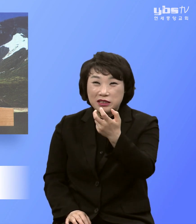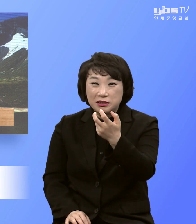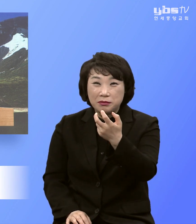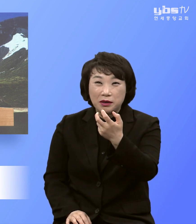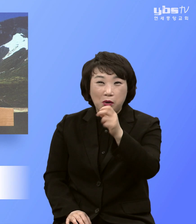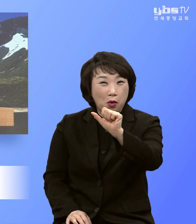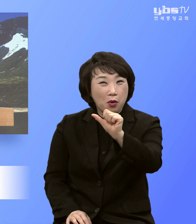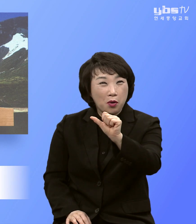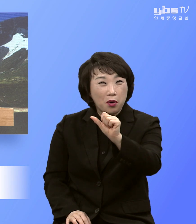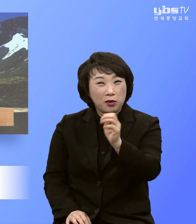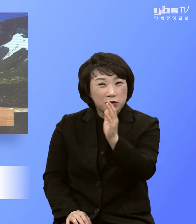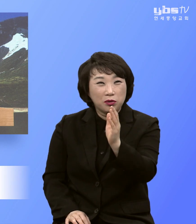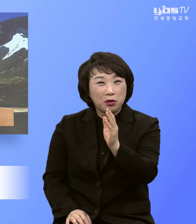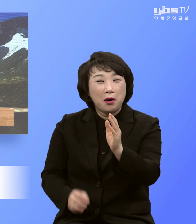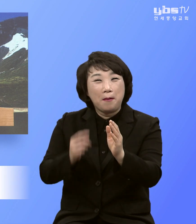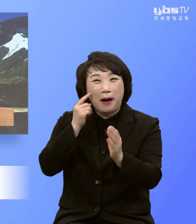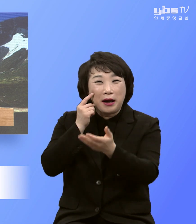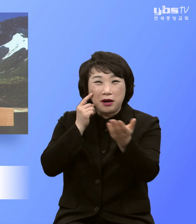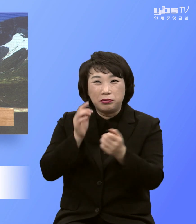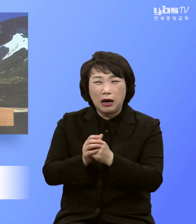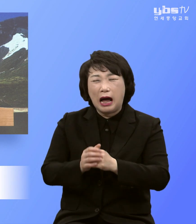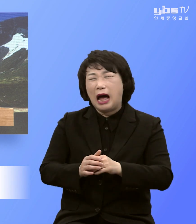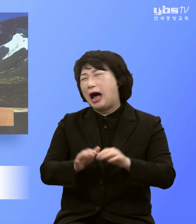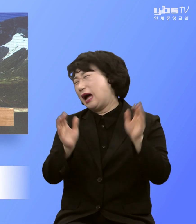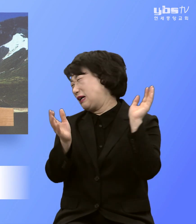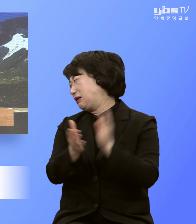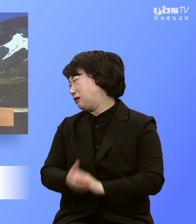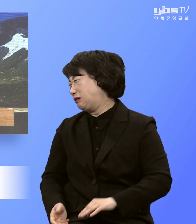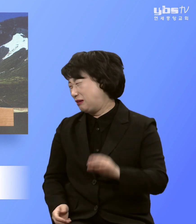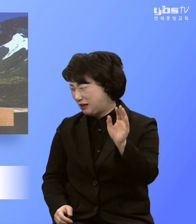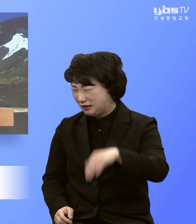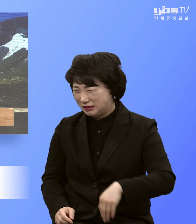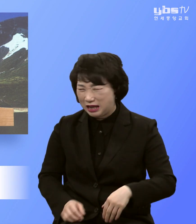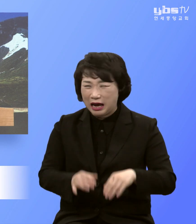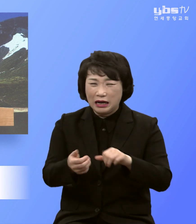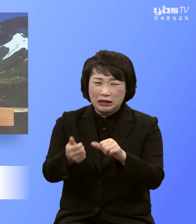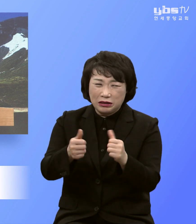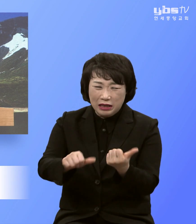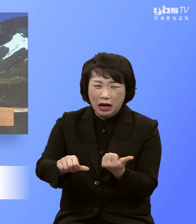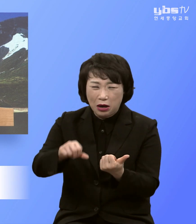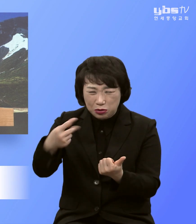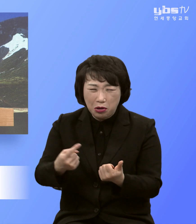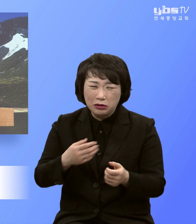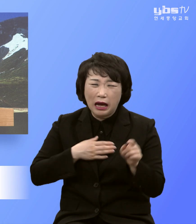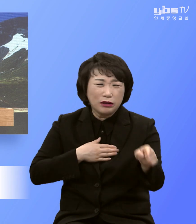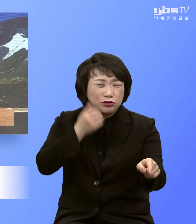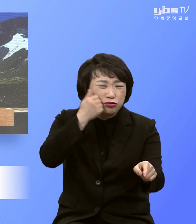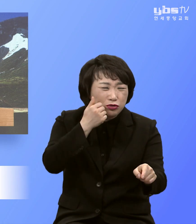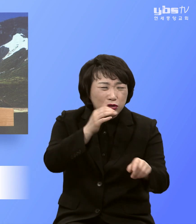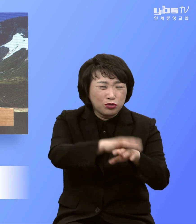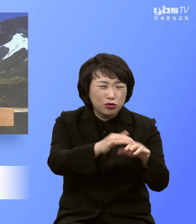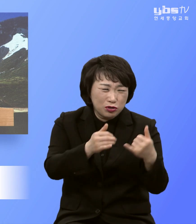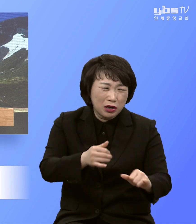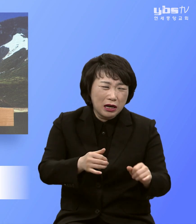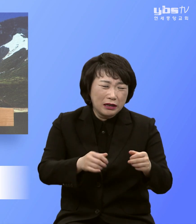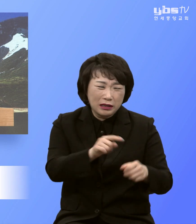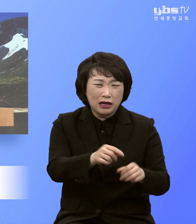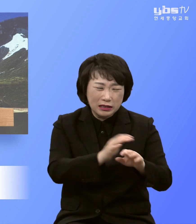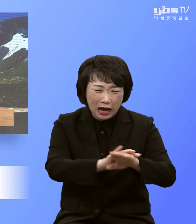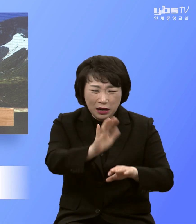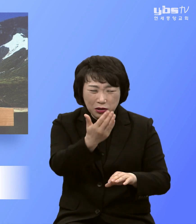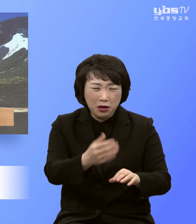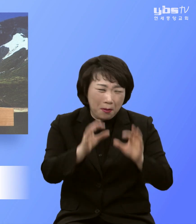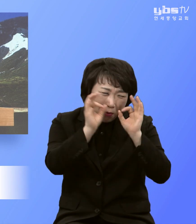넘어봐. 입에서 달고 살아. 아이고 내가 죽어도 쟤는 정말로 잘 되는 걸 보고 줘야 돼. 나는 죽어도 이래야 되는데